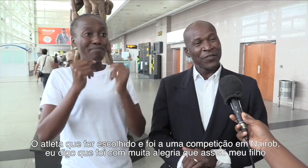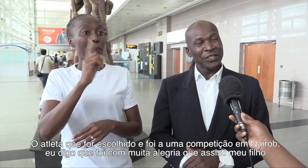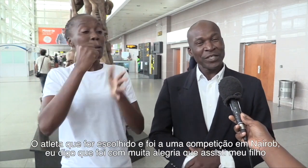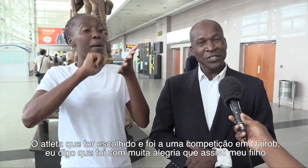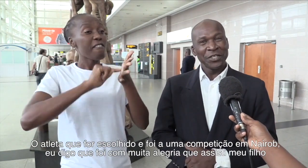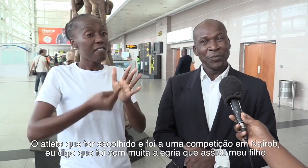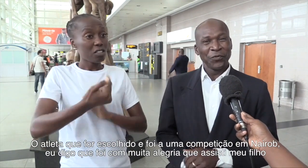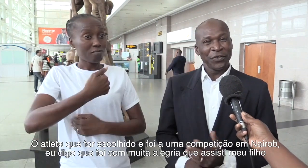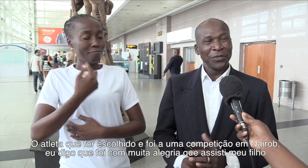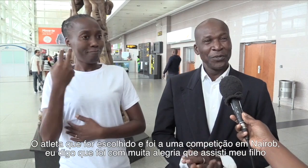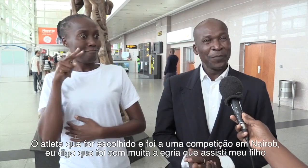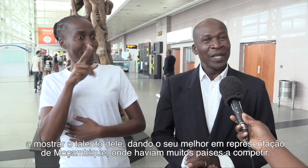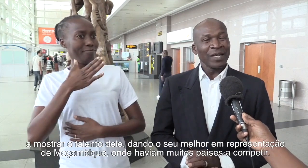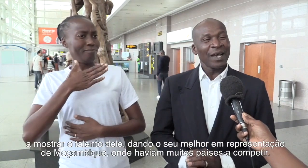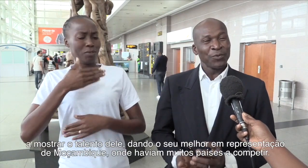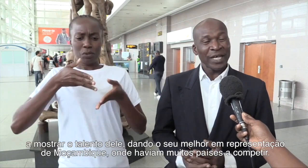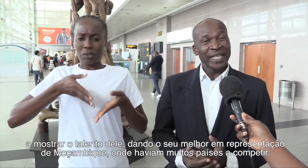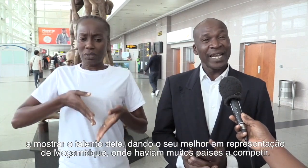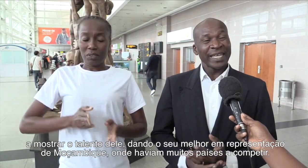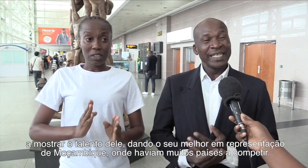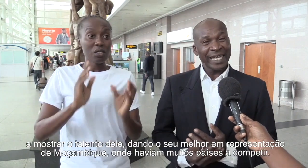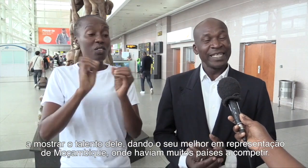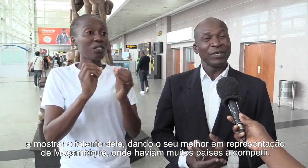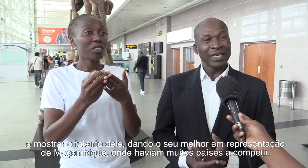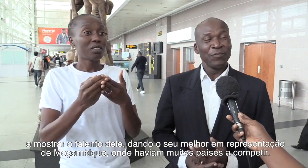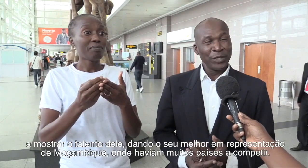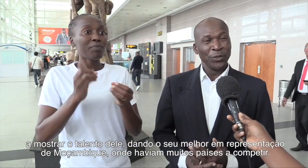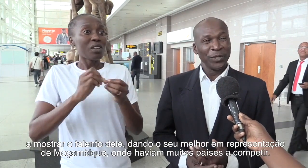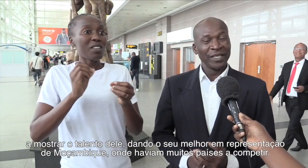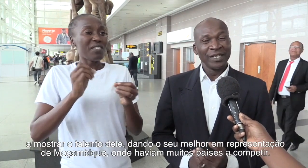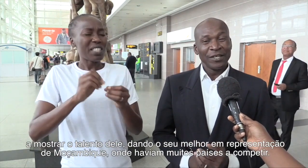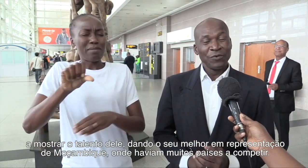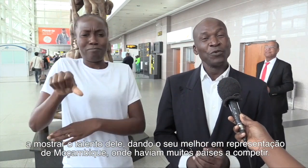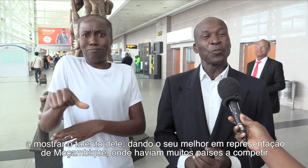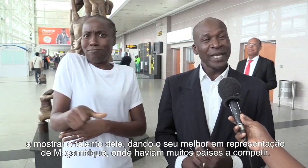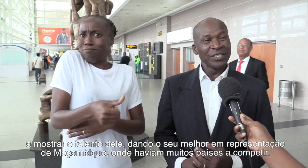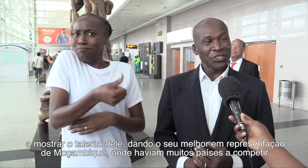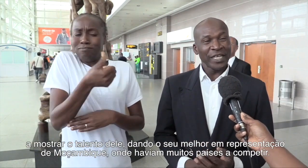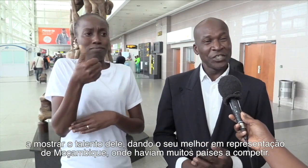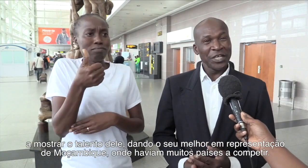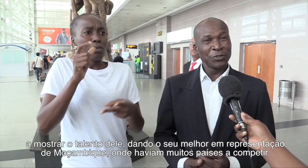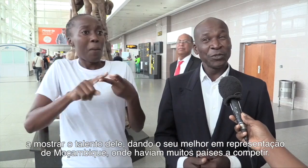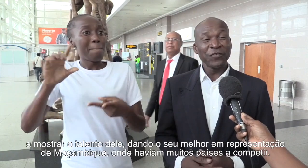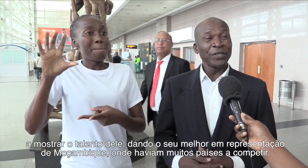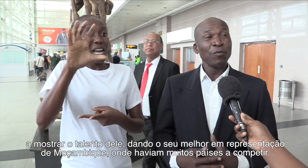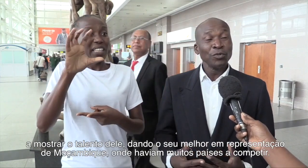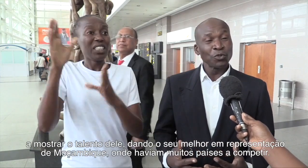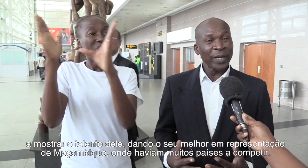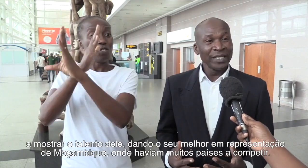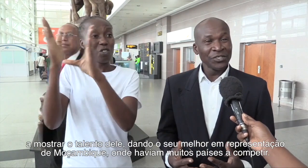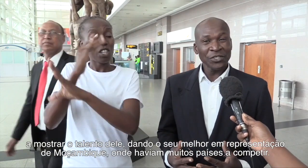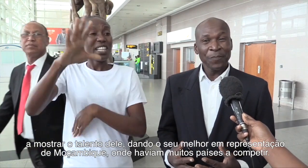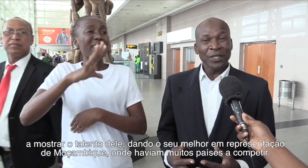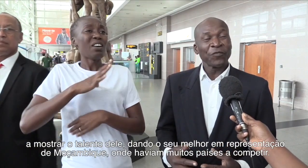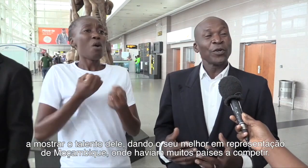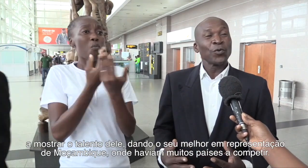pela primeira vez eu assisti o meu filho a dar aquele talento, aquele melhor, nos países estrangeiros, onde havia muitos